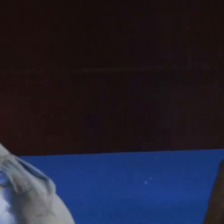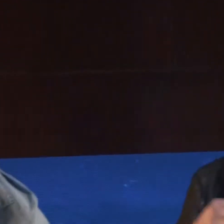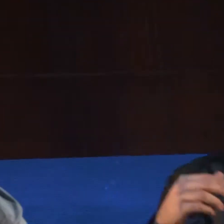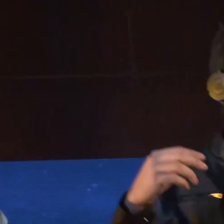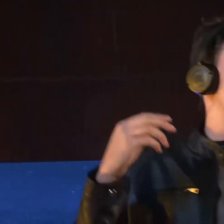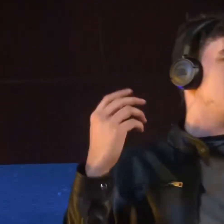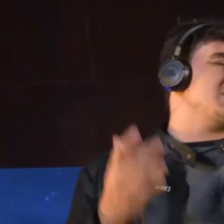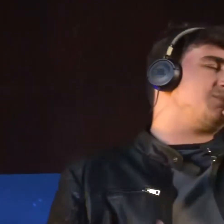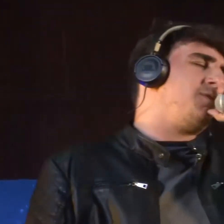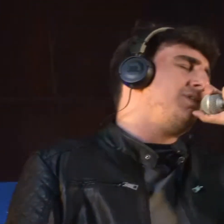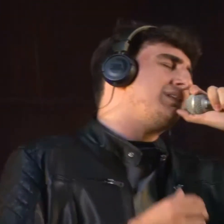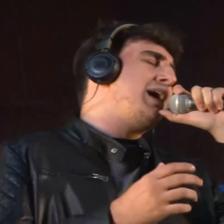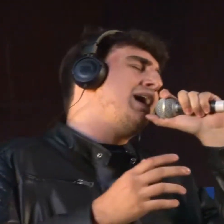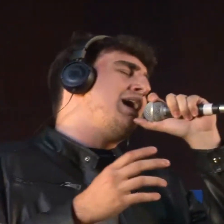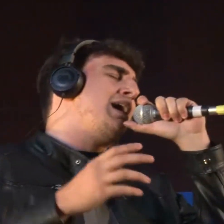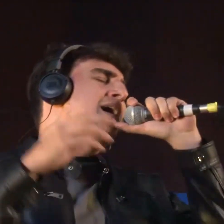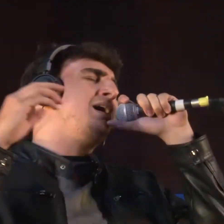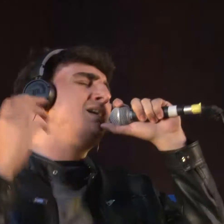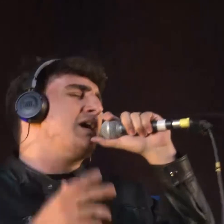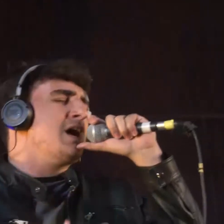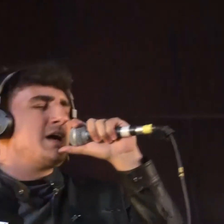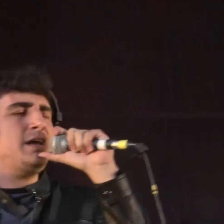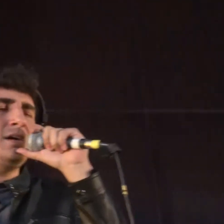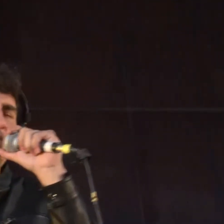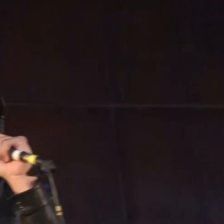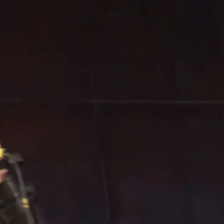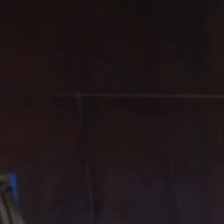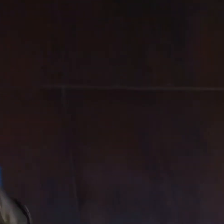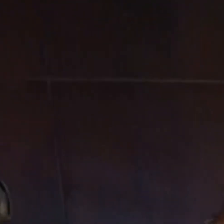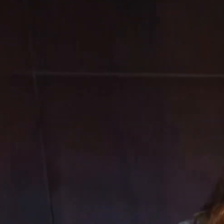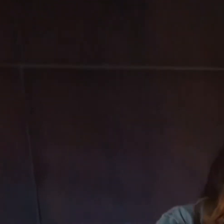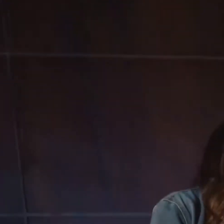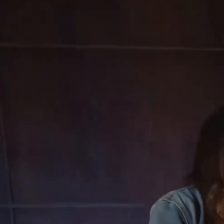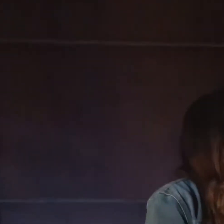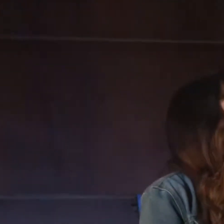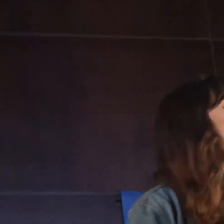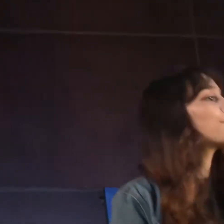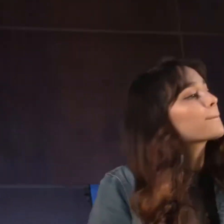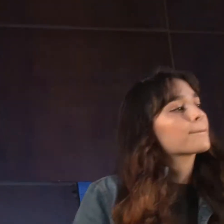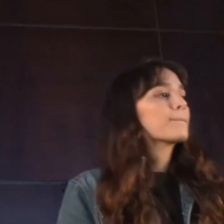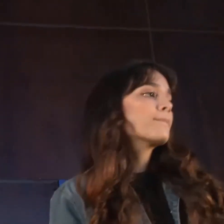invocar, o Espírito transbordar. A vida